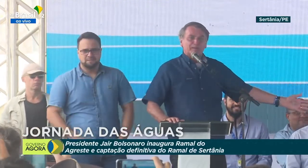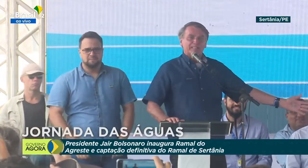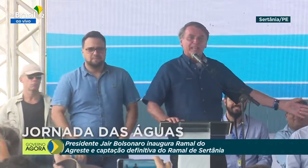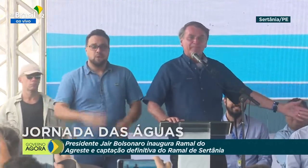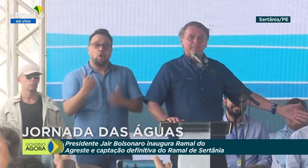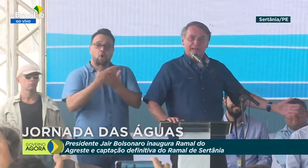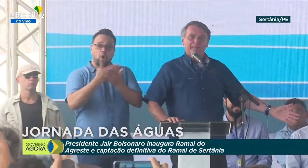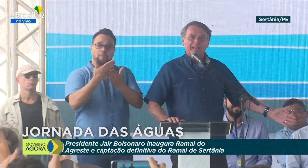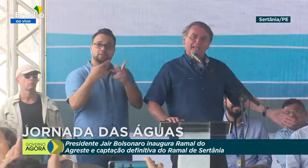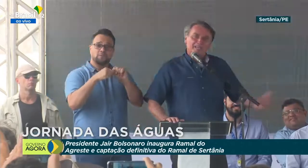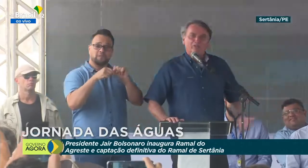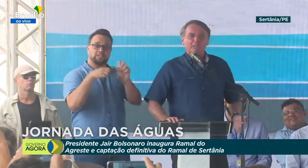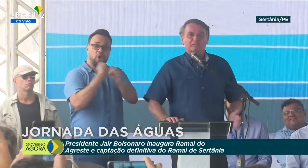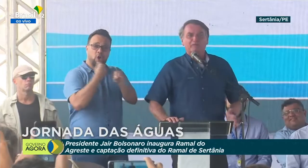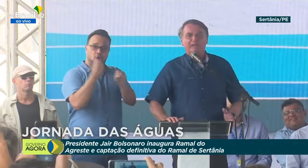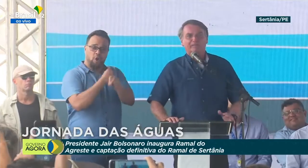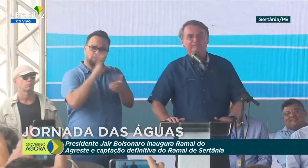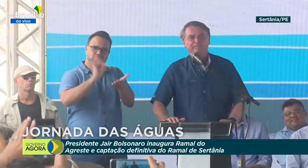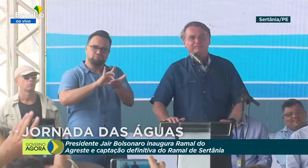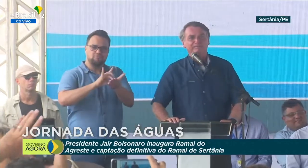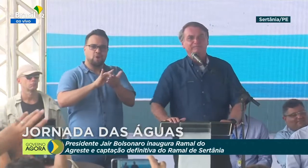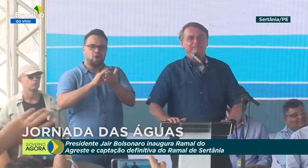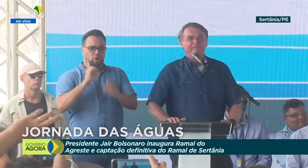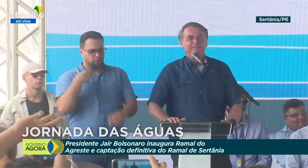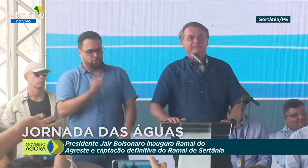Começou a fazer para valer em nosso governo.